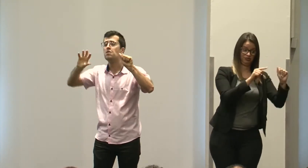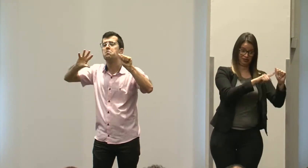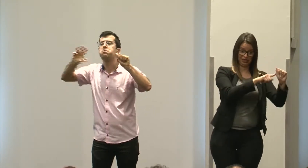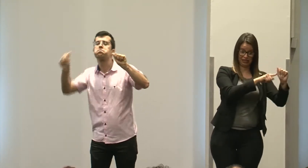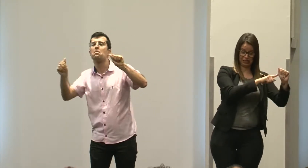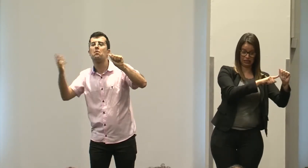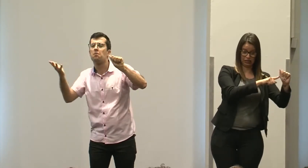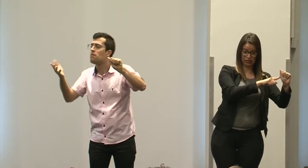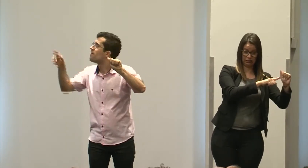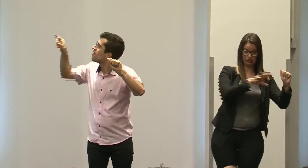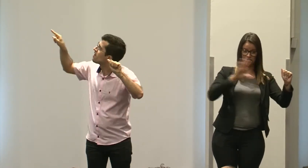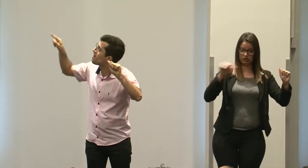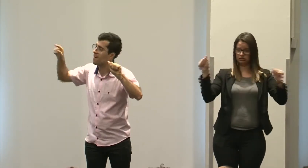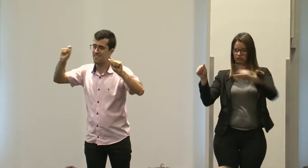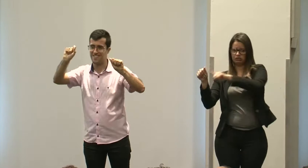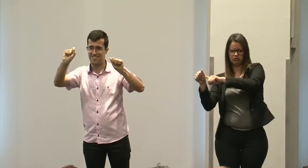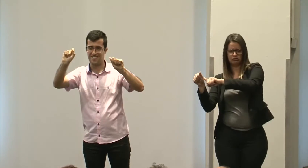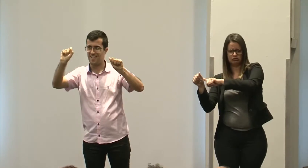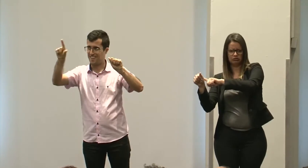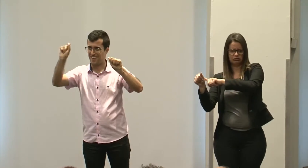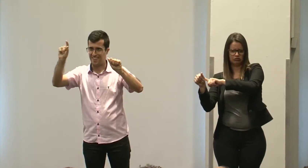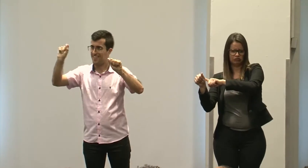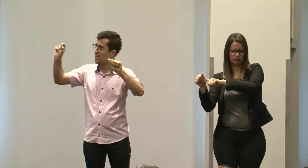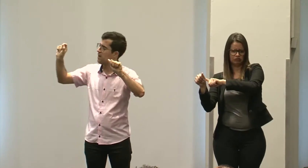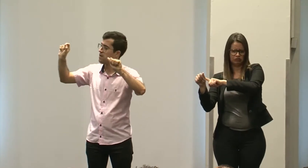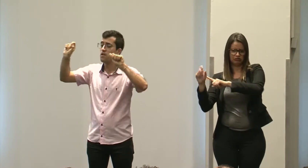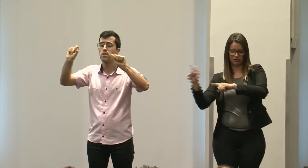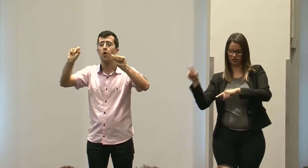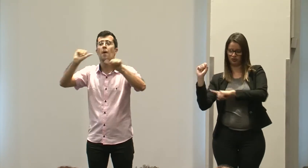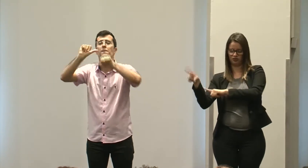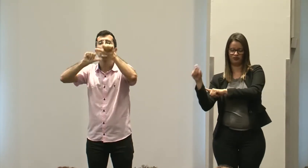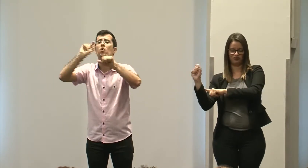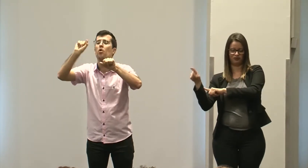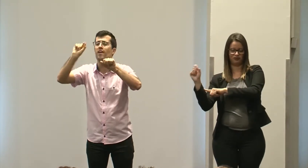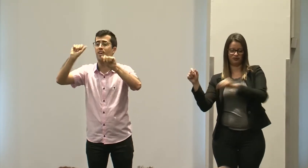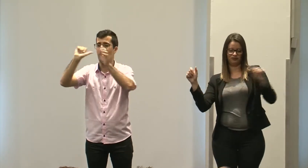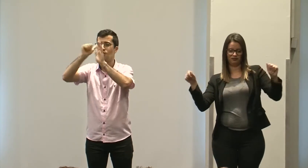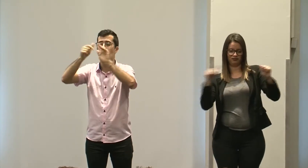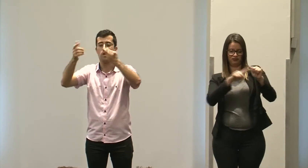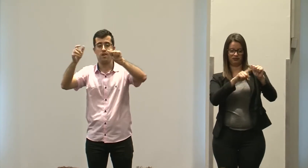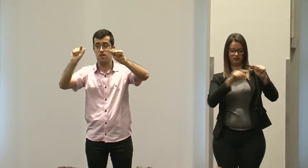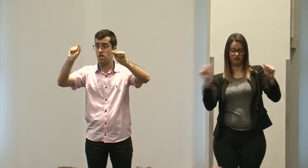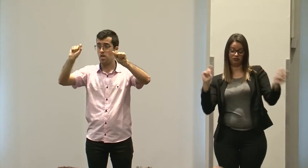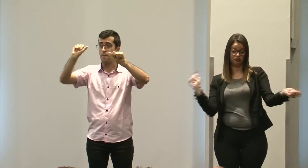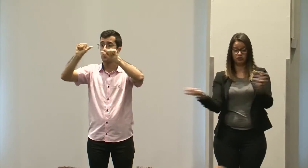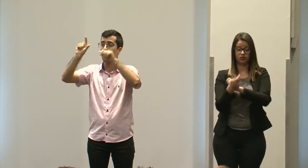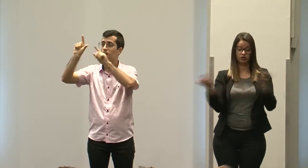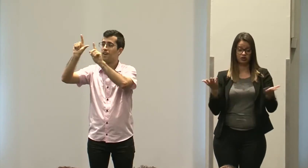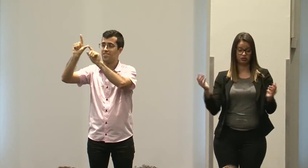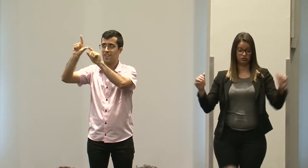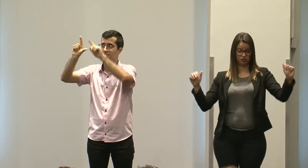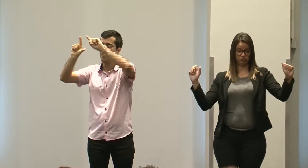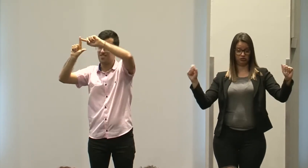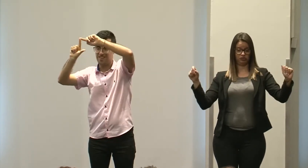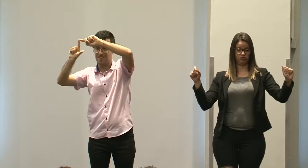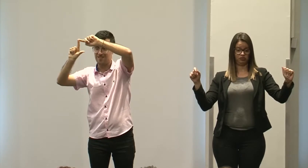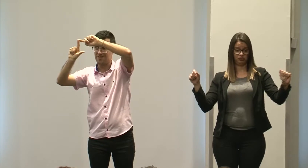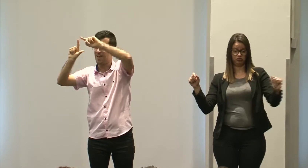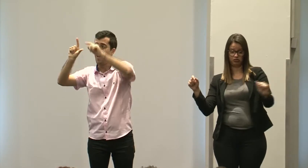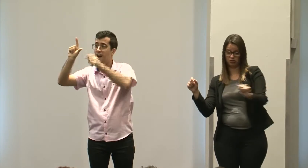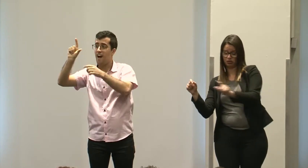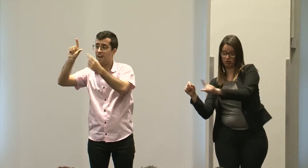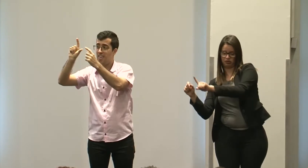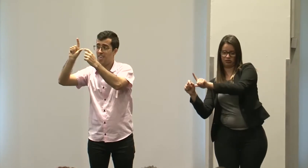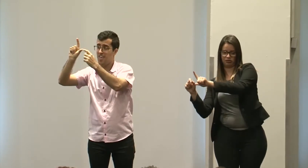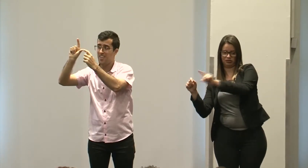O A permanece A, essa configuração de A permanece. E o que modifica